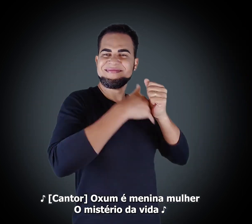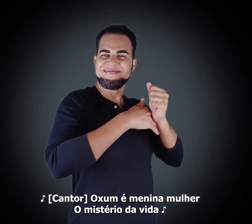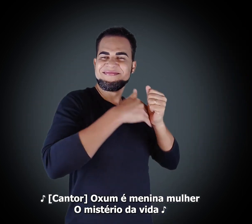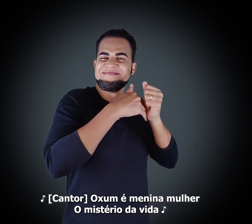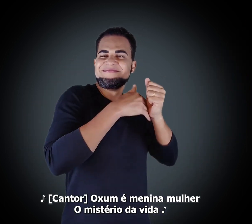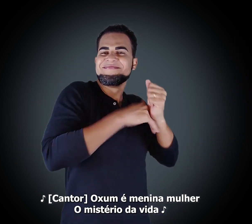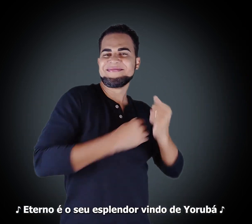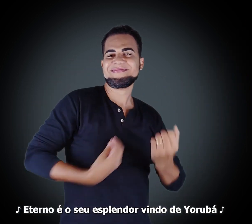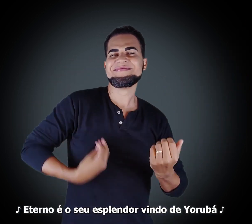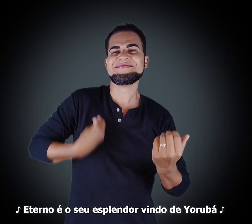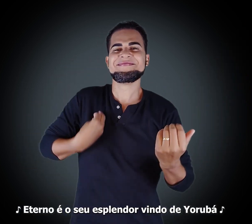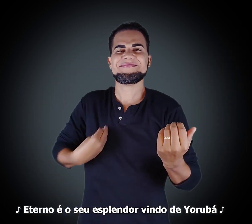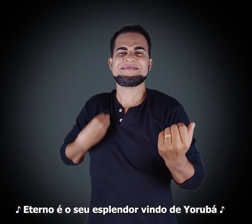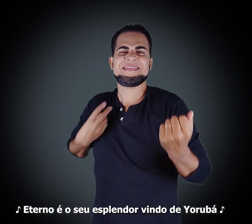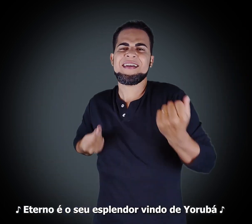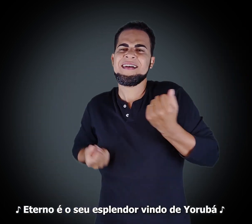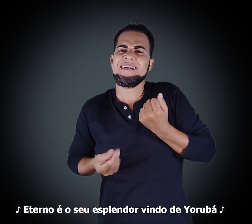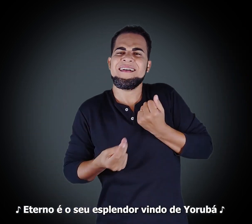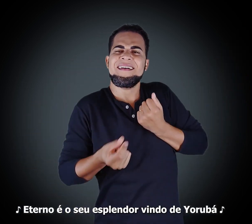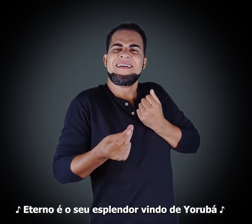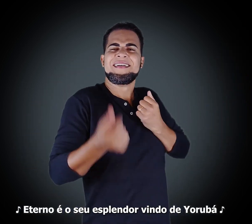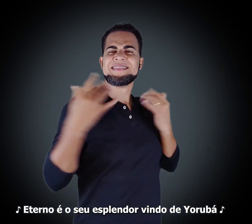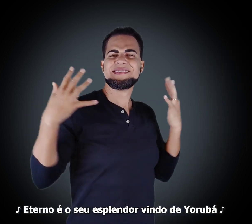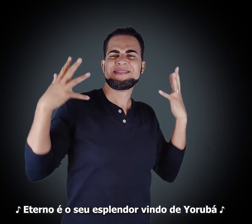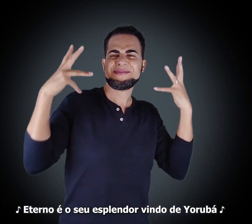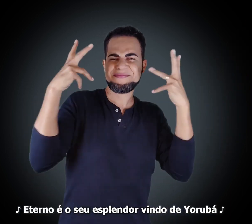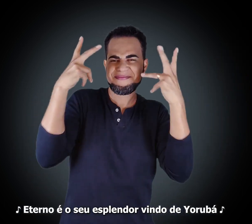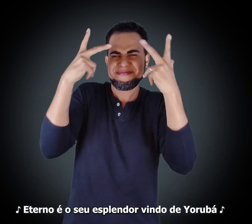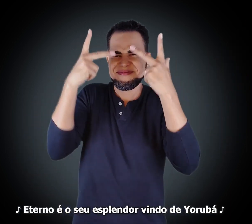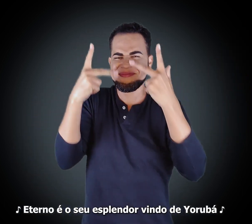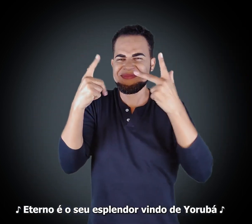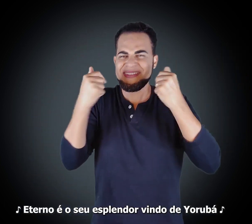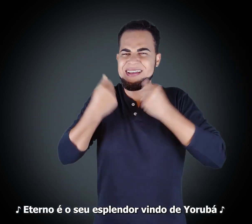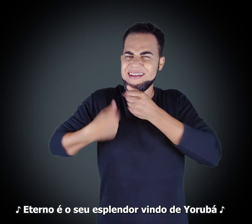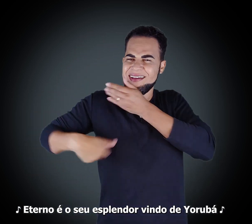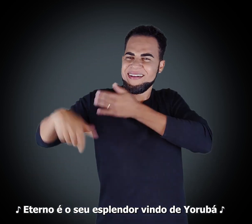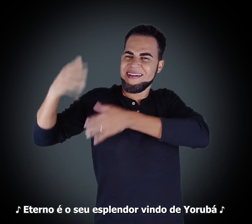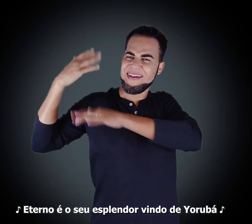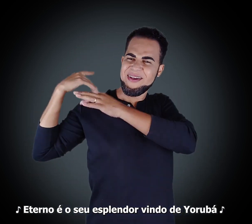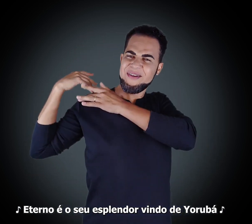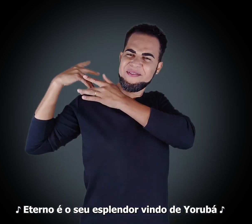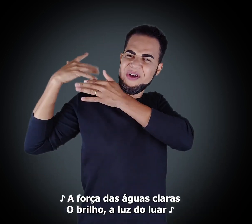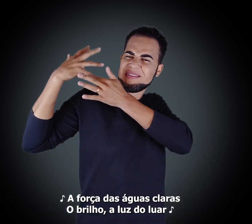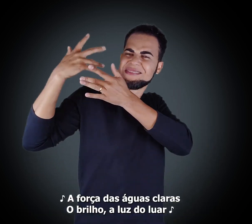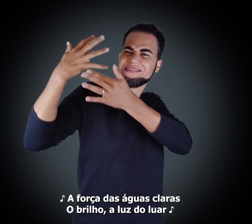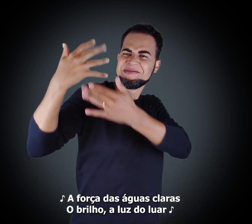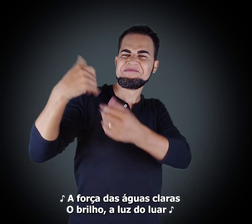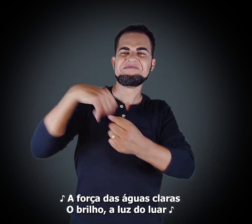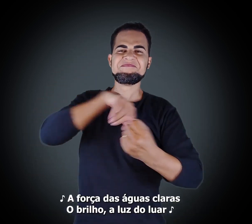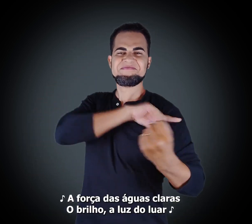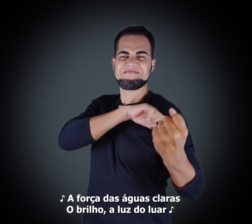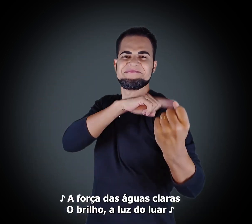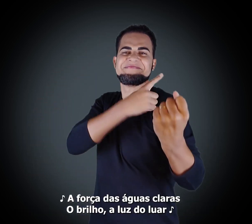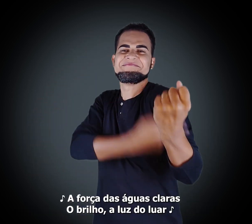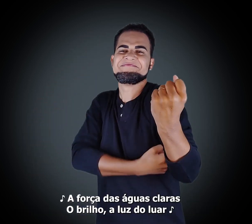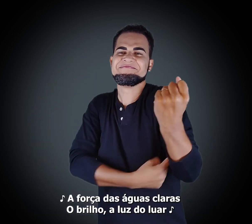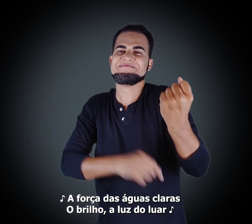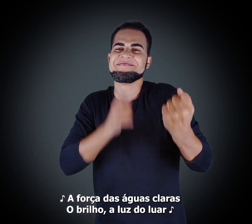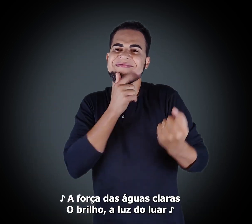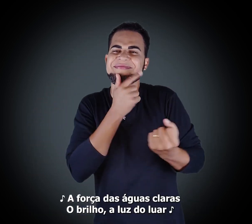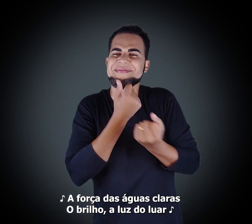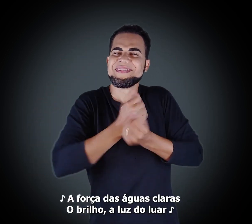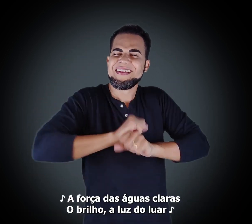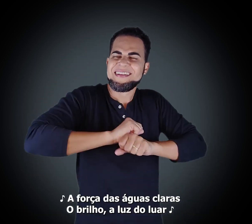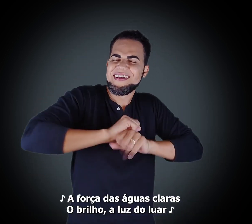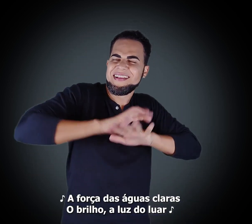vida. Eterno é o seu esplendor vindo de Urubá. A força das águas